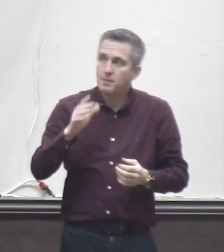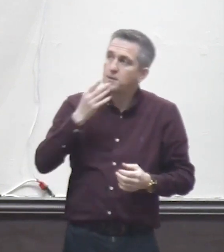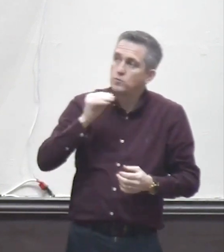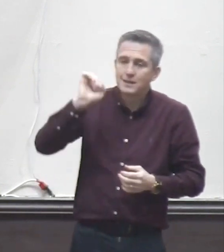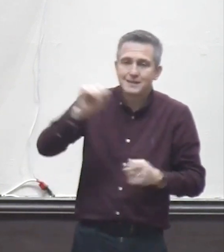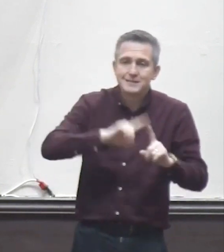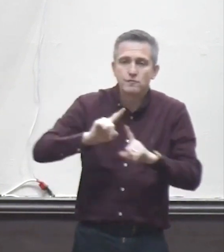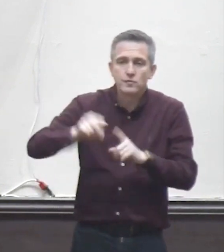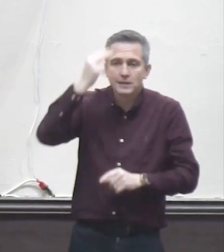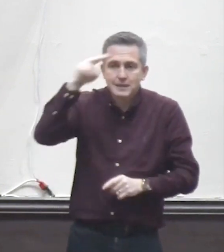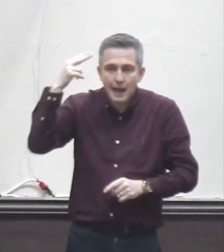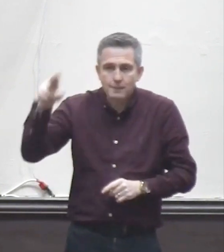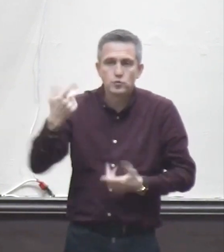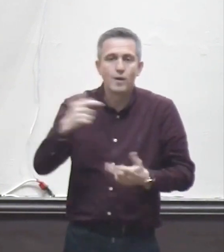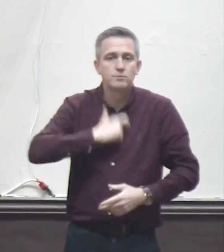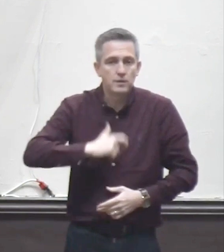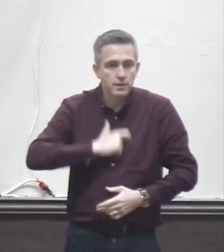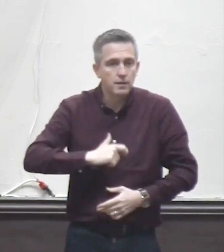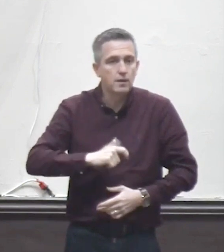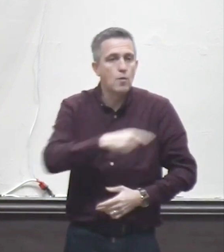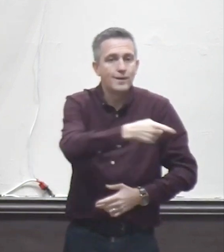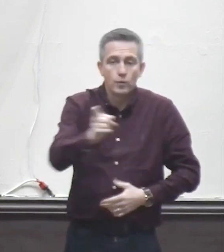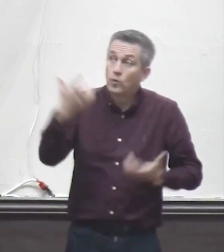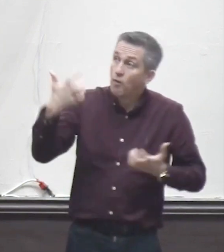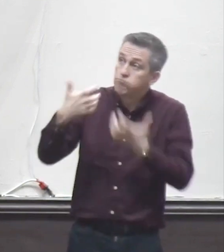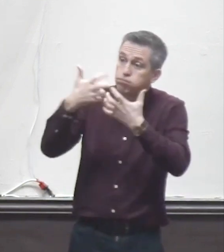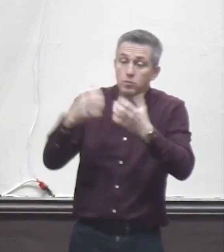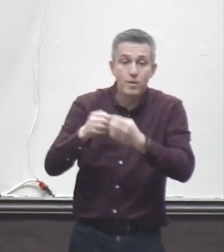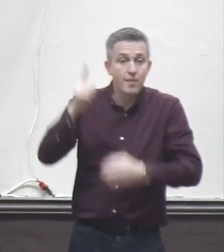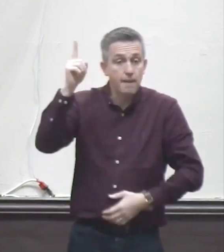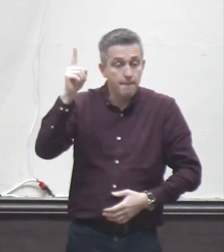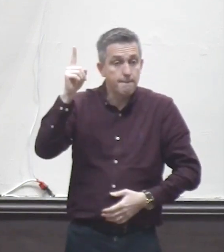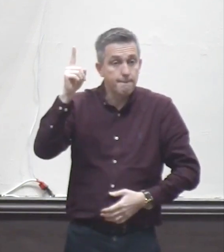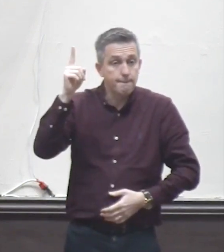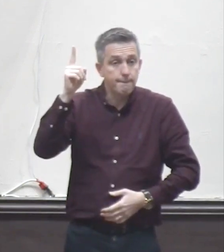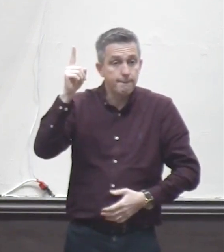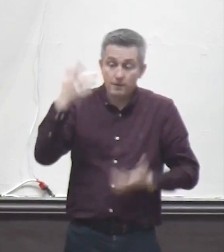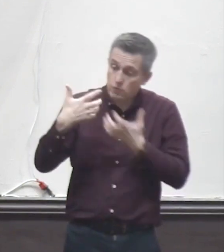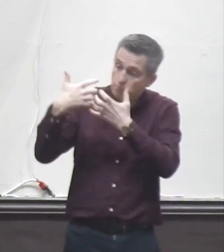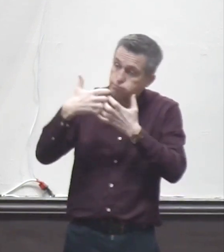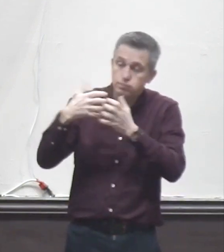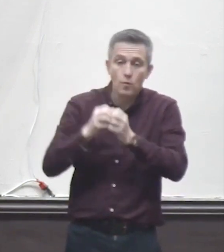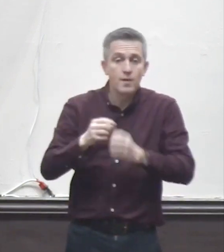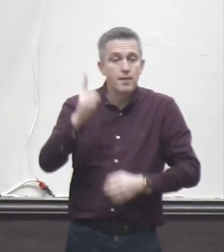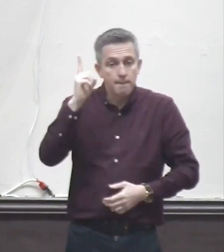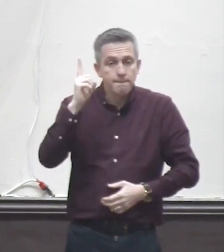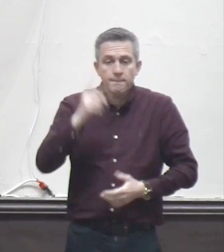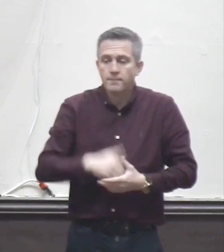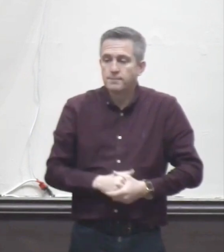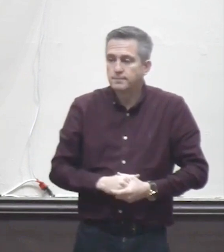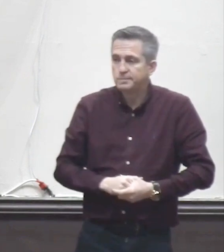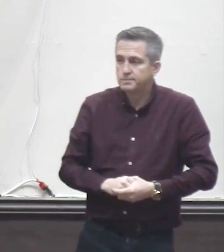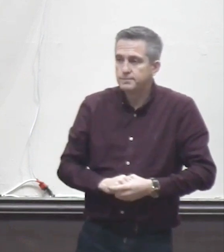attributes, that whoever commits shirk with Allah, Allah Azza wa Jal says, فَقَدْ حَرَّمَ عَلَيْهِ